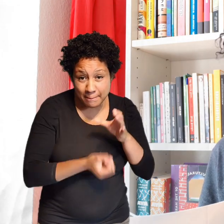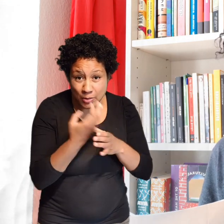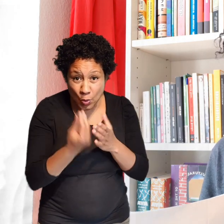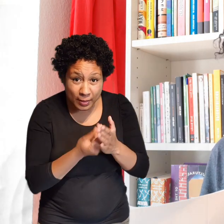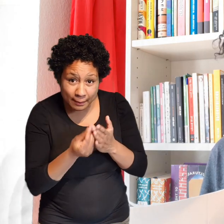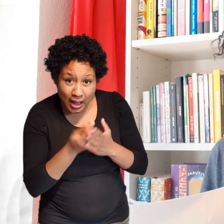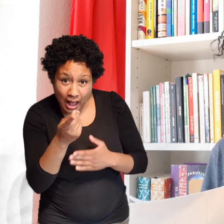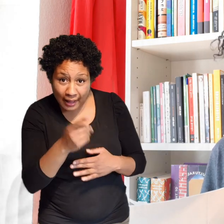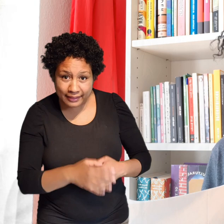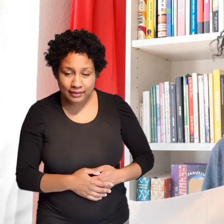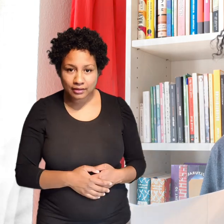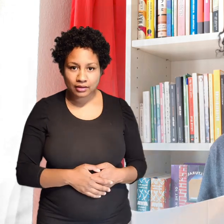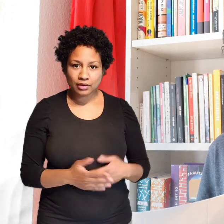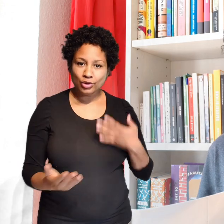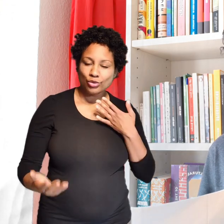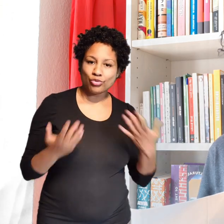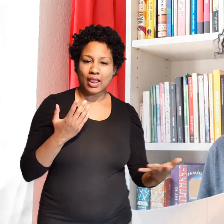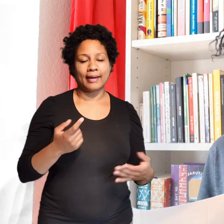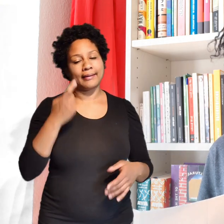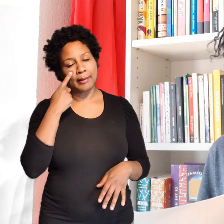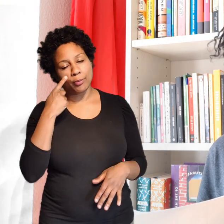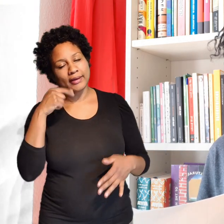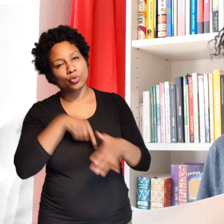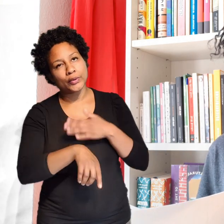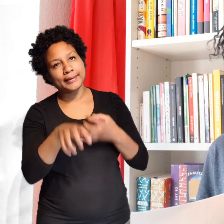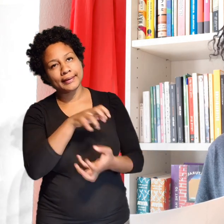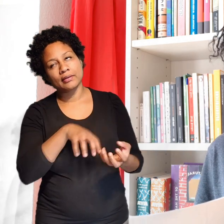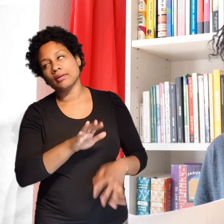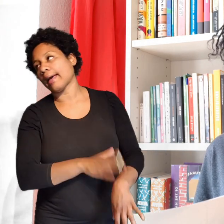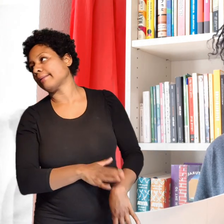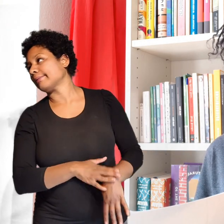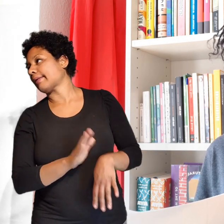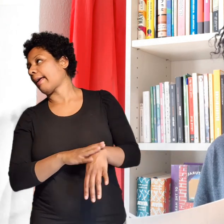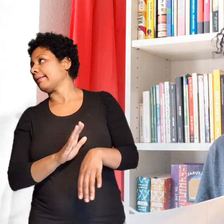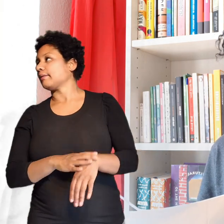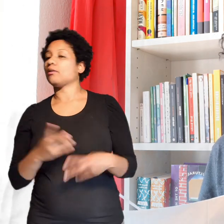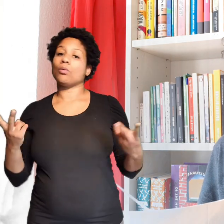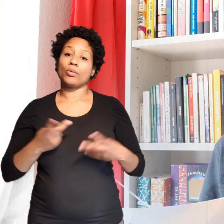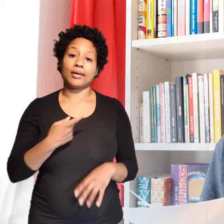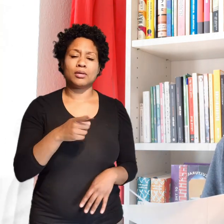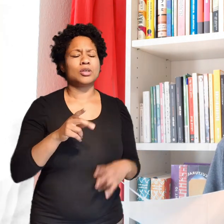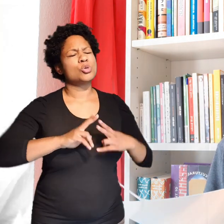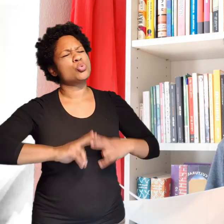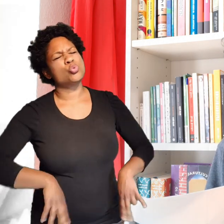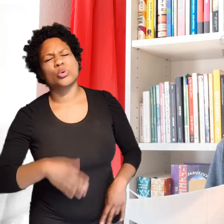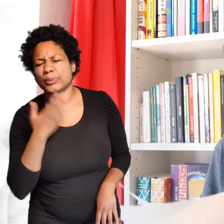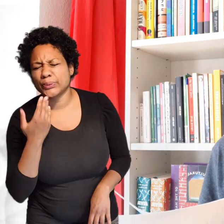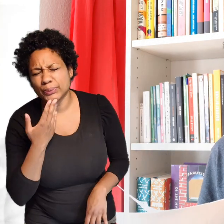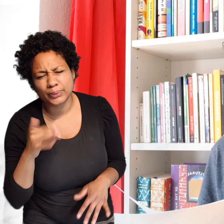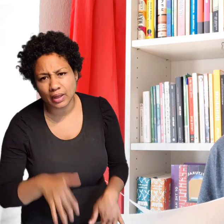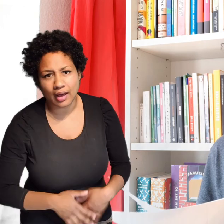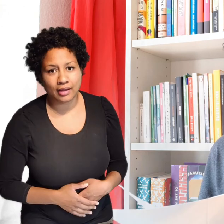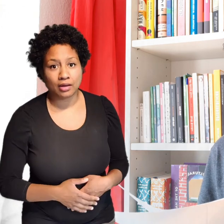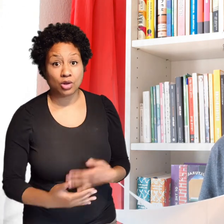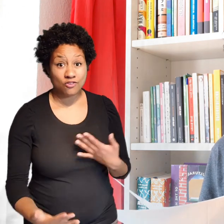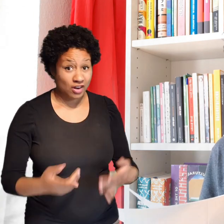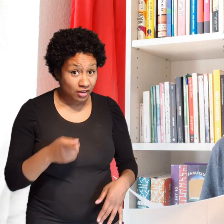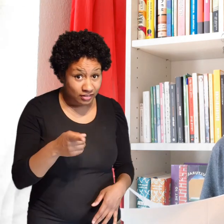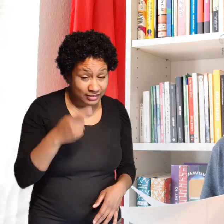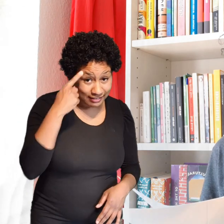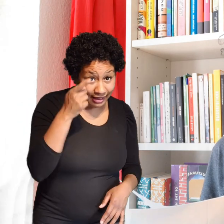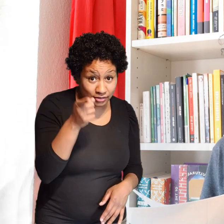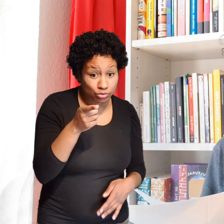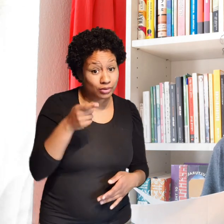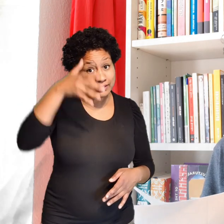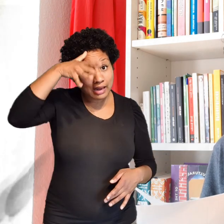Sie angesichts der aktuellen Krise keine Zeit dafür. Ihnen fehlt die Ruhe. Denken Sie sogar, Sie hätten kein Talent